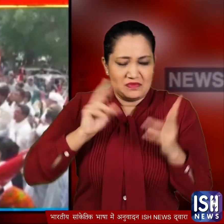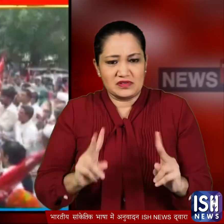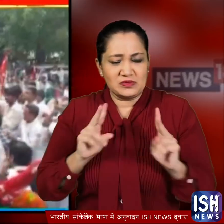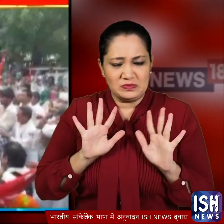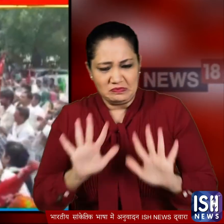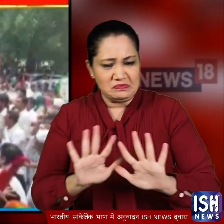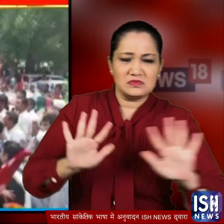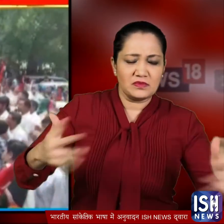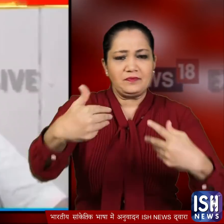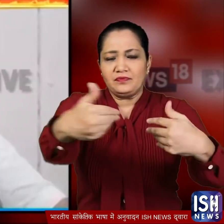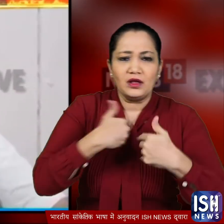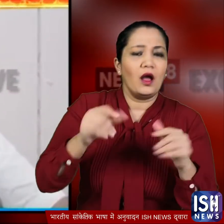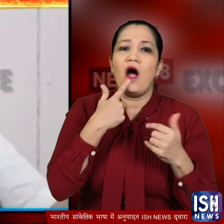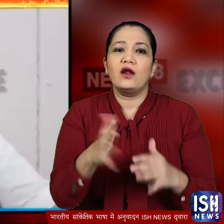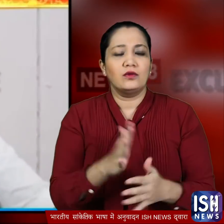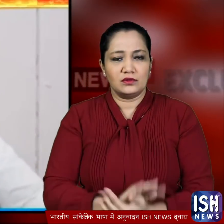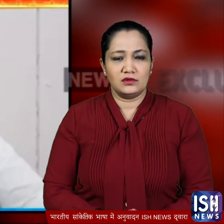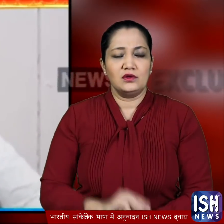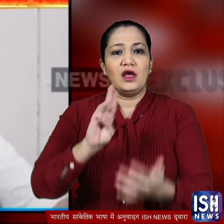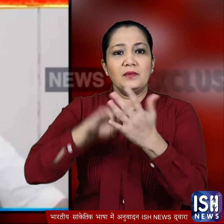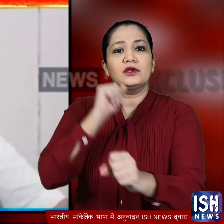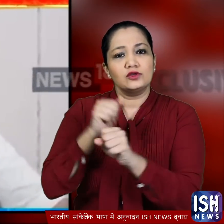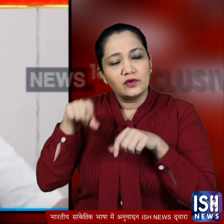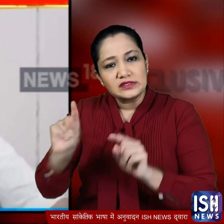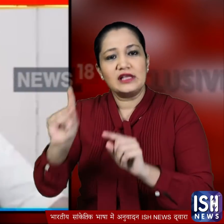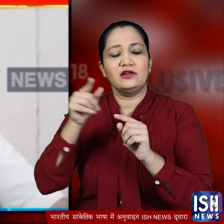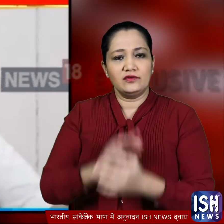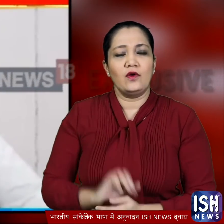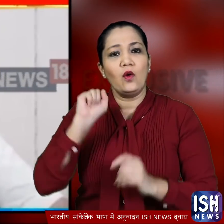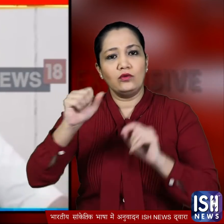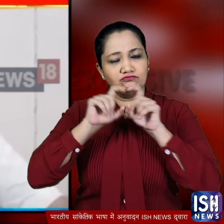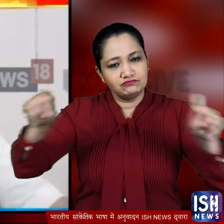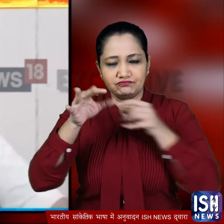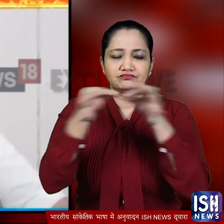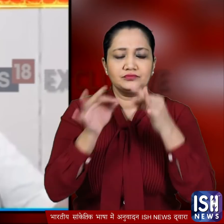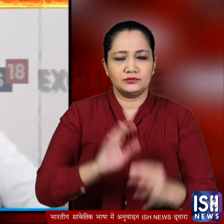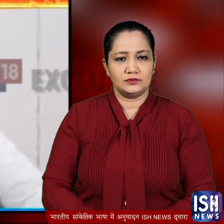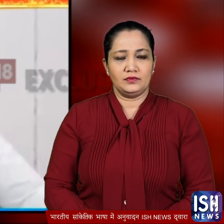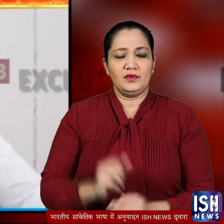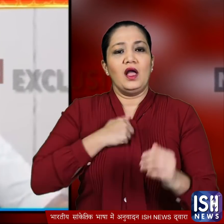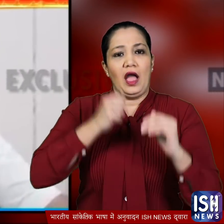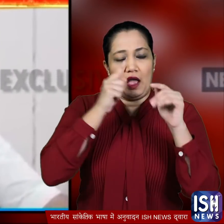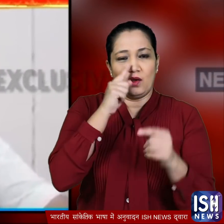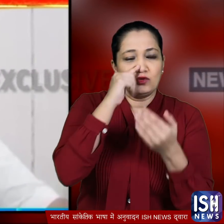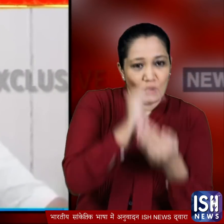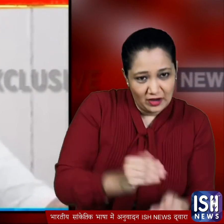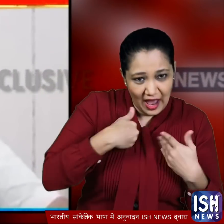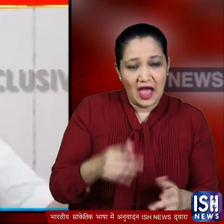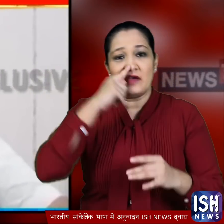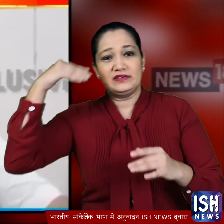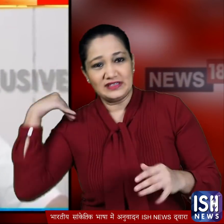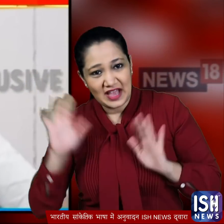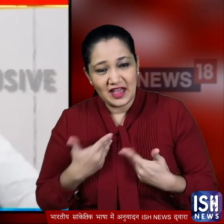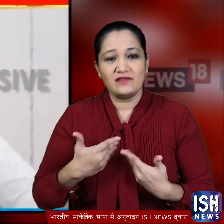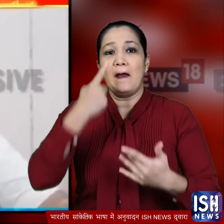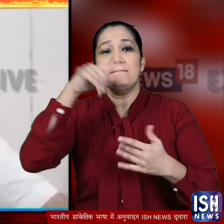लोगों को आगे बढ़ने से रोका। इस बीच मनीष ग्रोवर ने इस मामले पर अपनी सफाई दी। मेरे घर के अंदर भी बेटियां हैं, बहनें हैं,